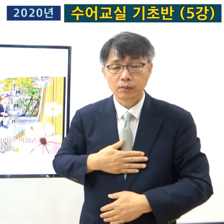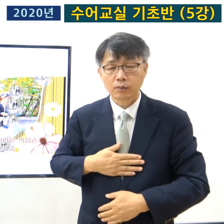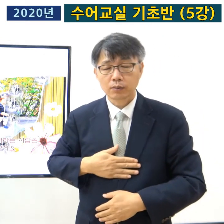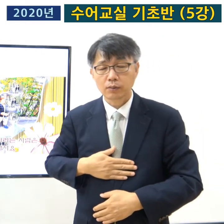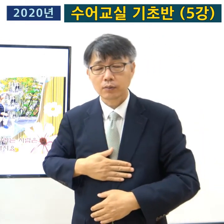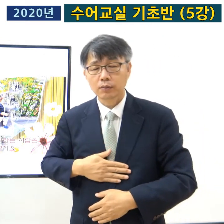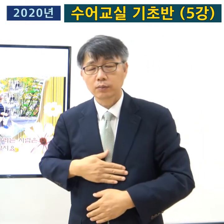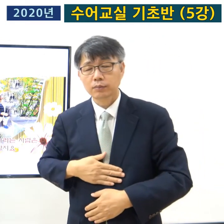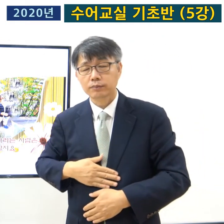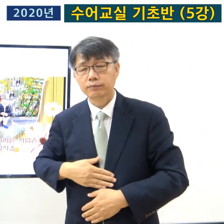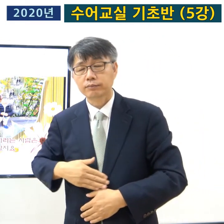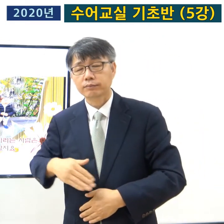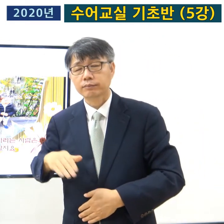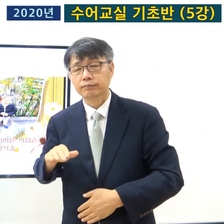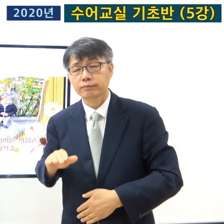알지요.